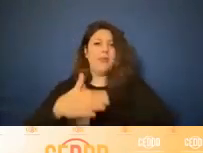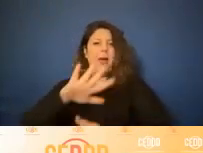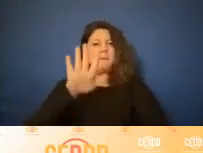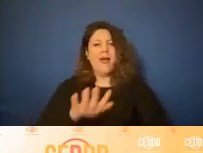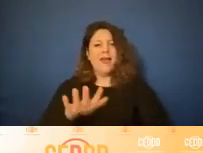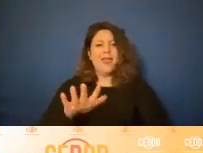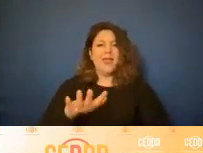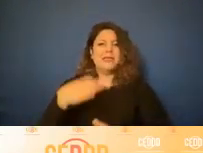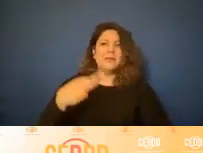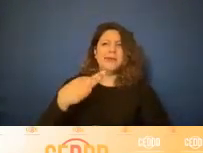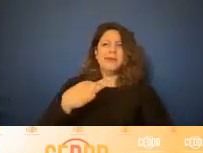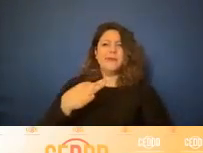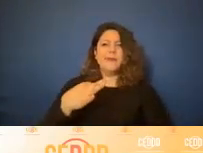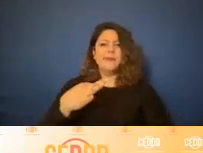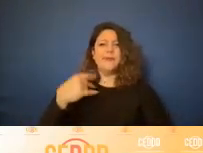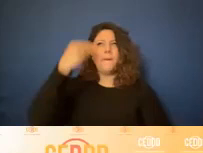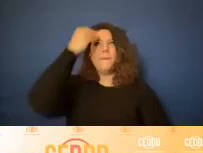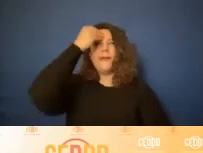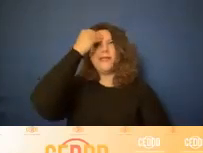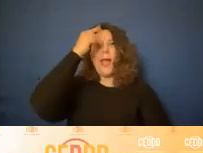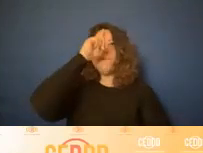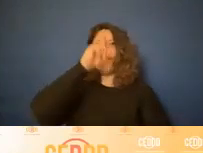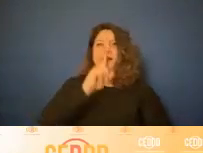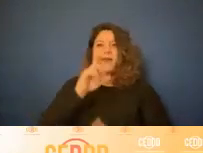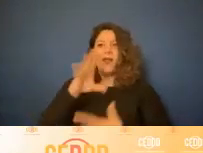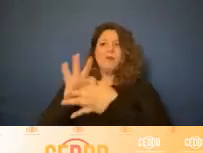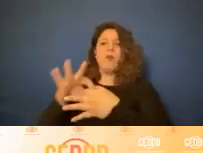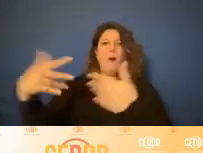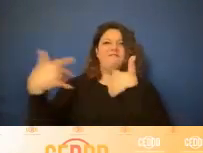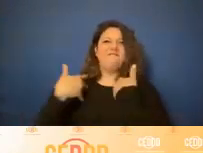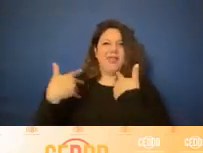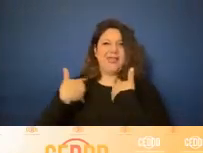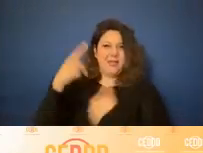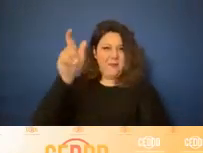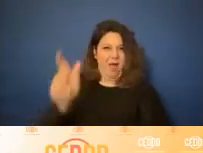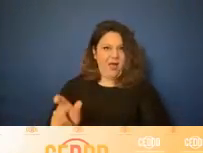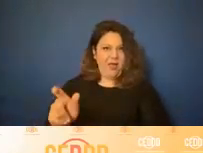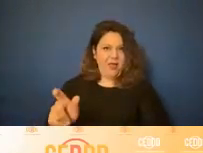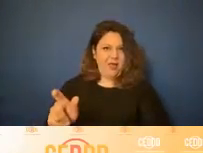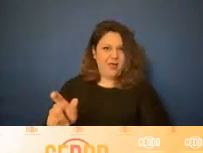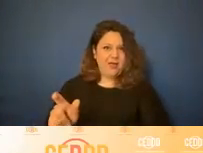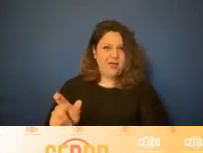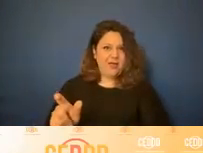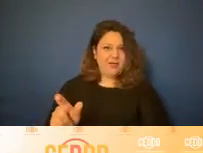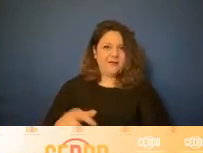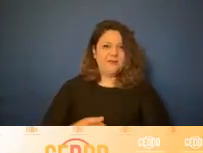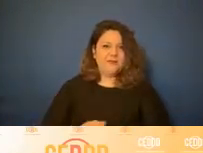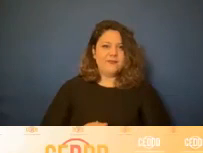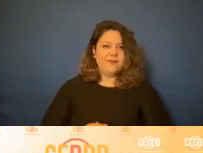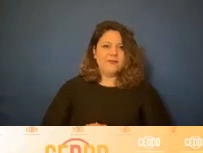perfiles de la víctima y da la sensación en muchas ocasiones que es el rarito, los